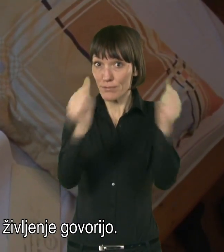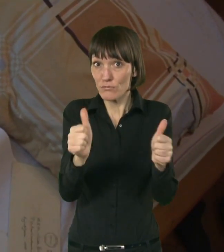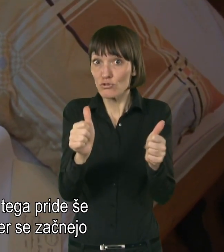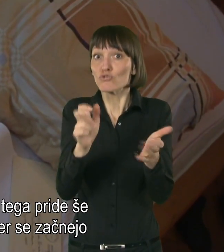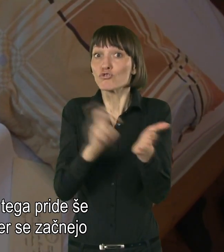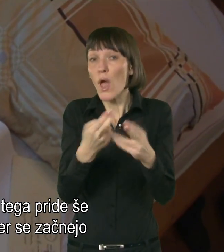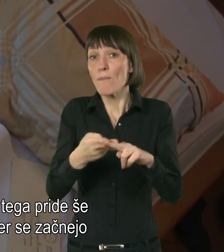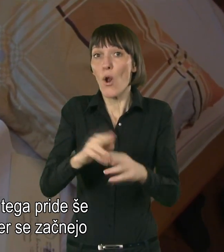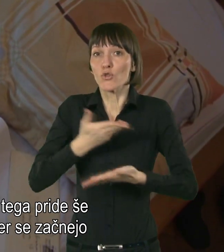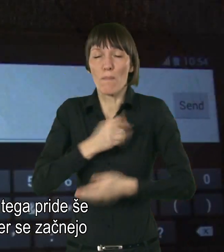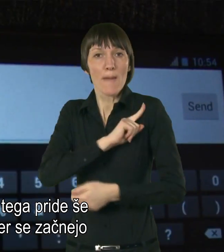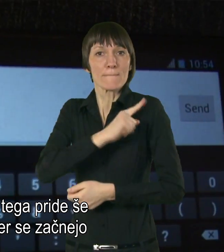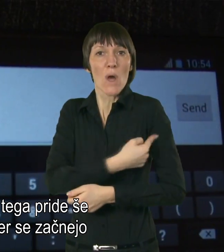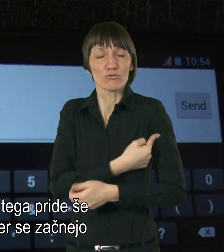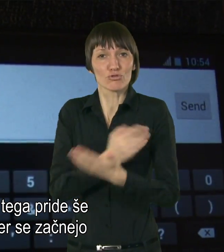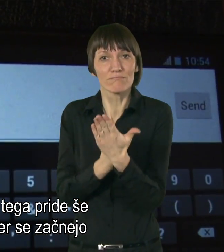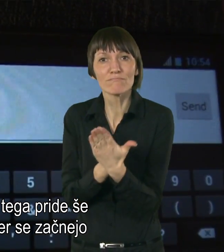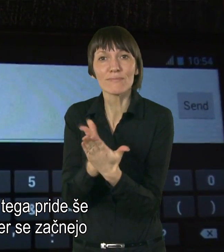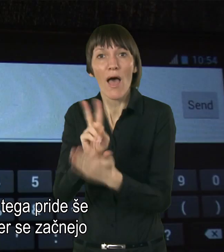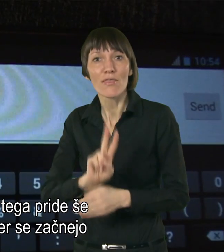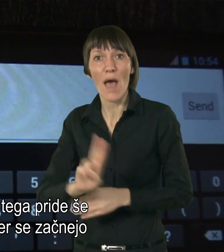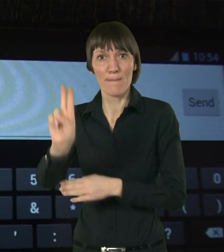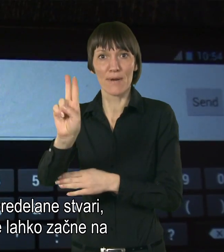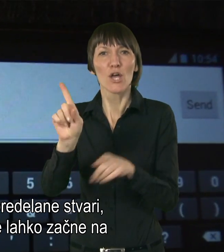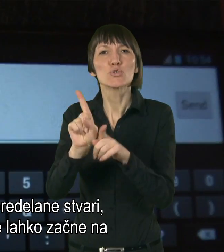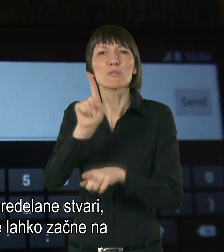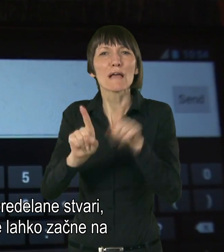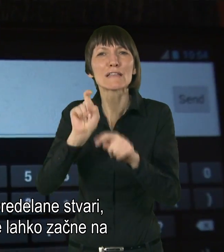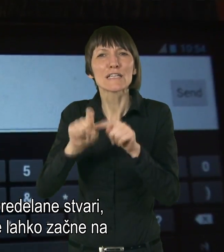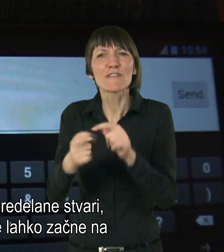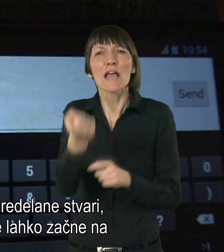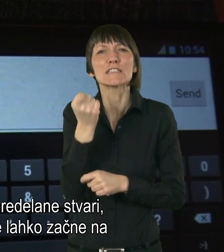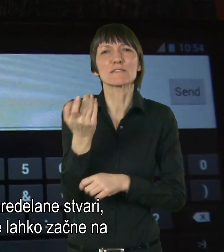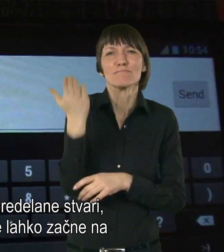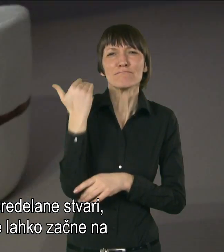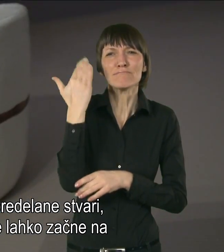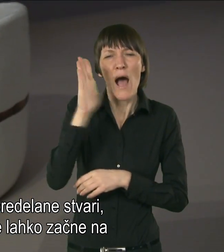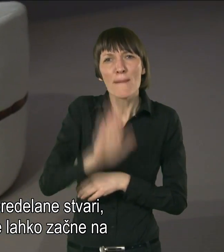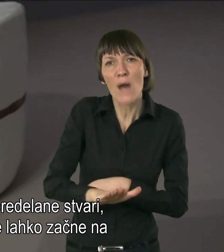govorita. Ker marsikdo enostavno iz tega pride še močnejši in ker se začnejo naslavljati recimo